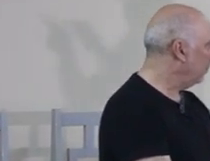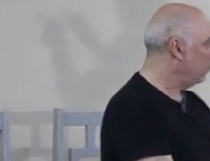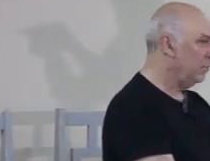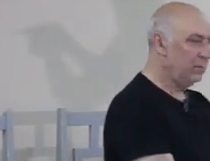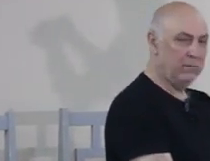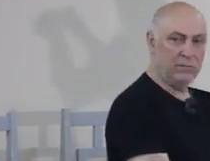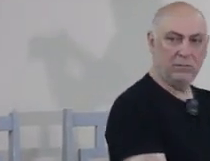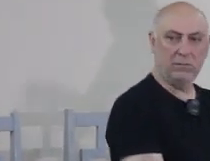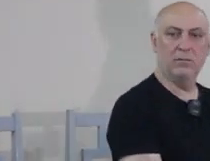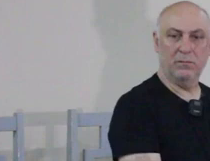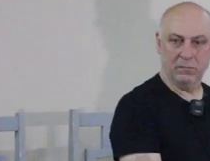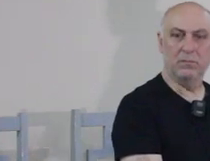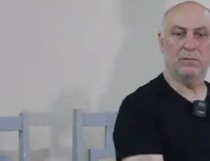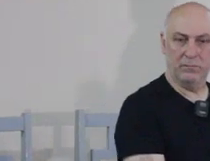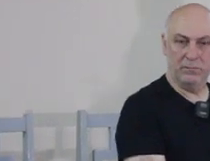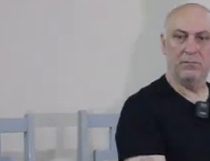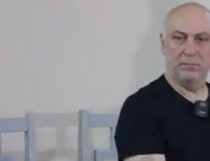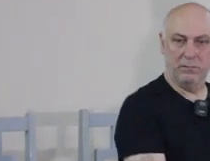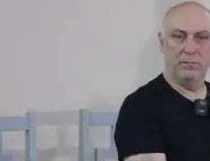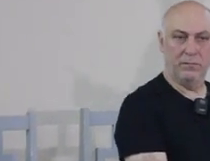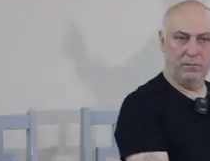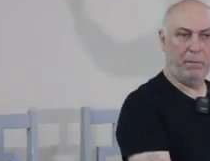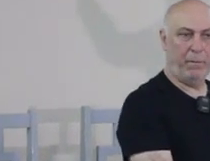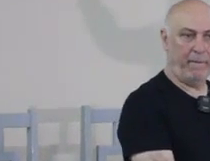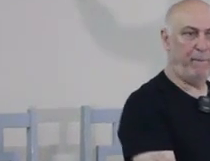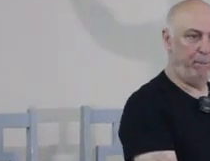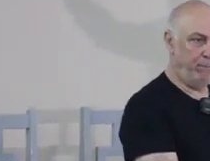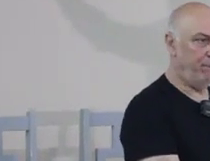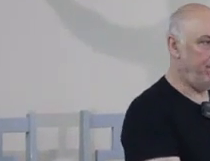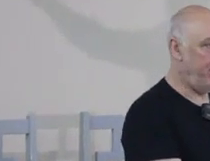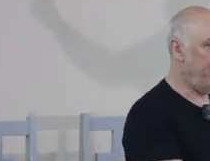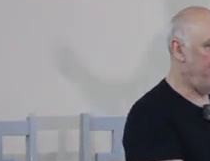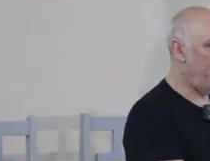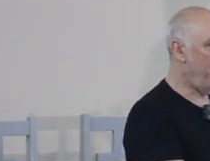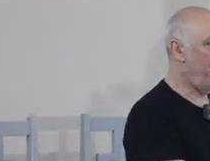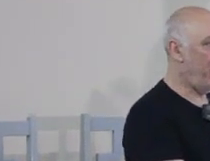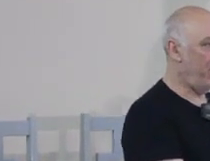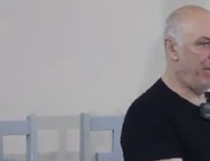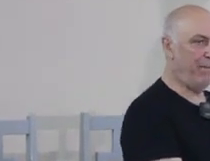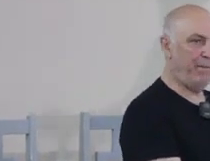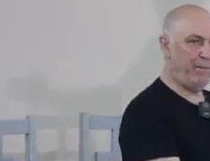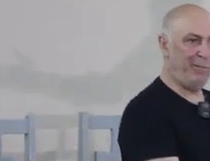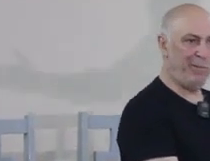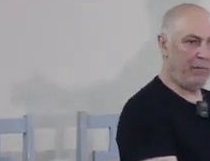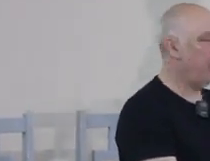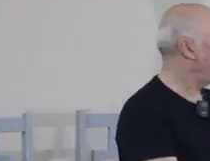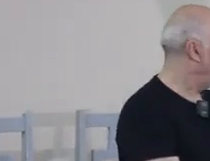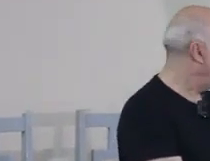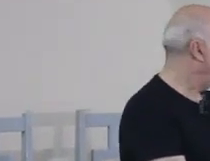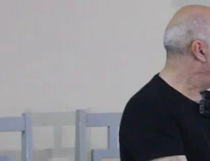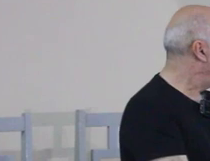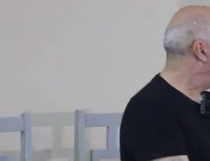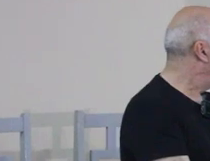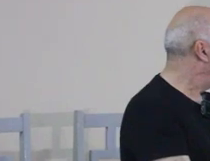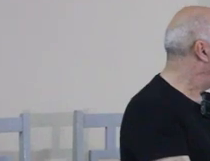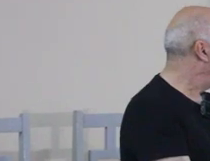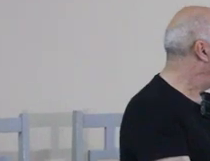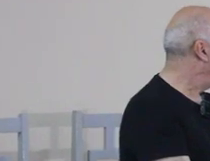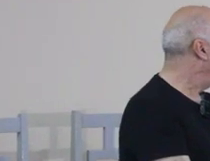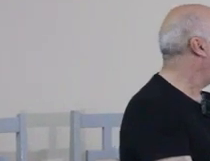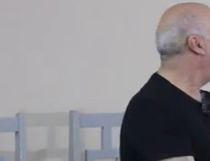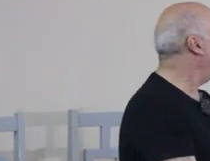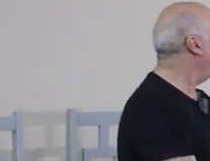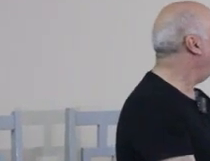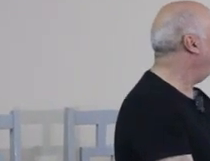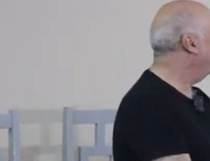Eduardo, que o Piana tem vontade de trazer para cá. A mesma coisa que ele está fazendo em Palmas, ele quer fazer aqui. Quem te mandou um abraço agora foi o Eduardo Gabardo.